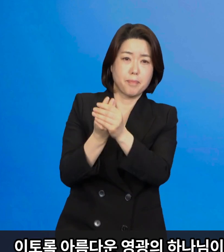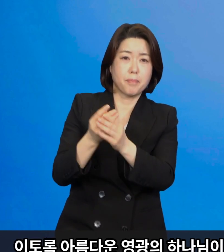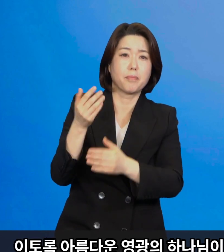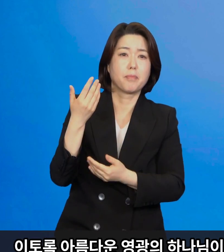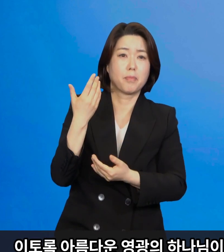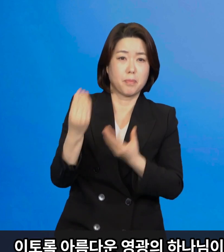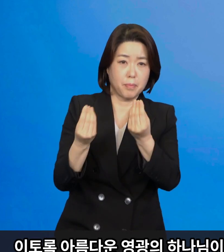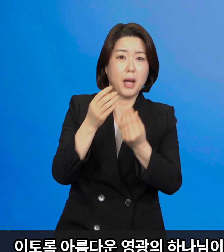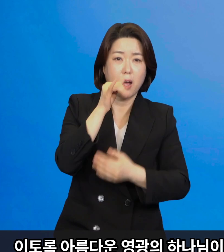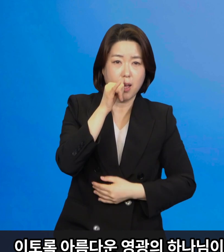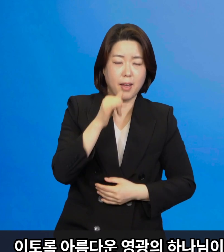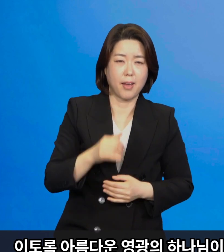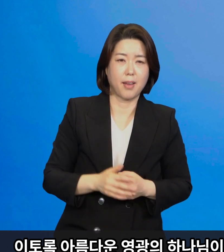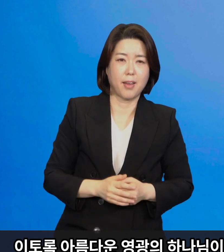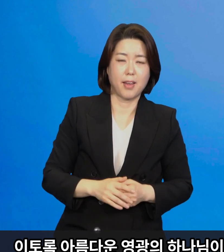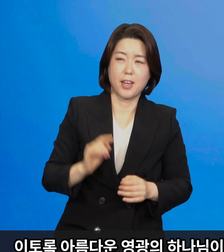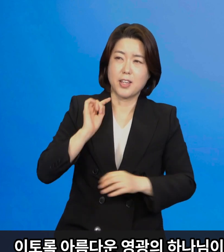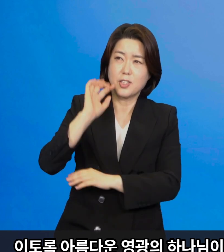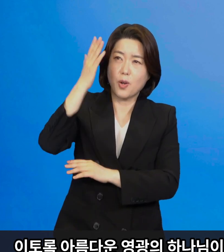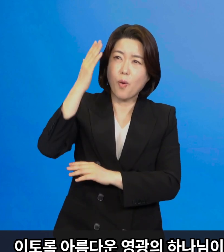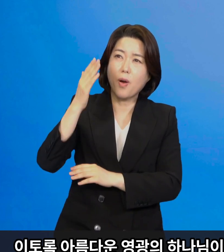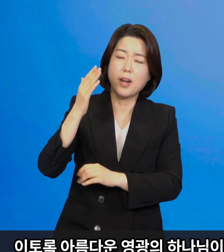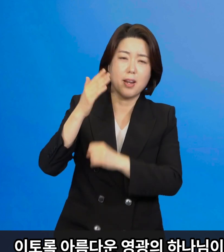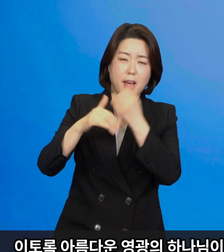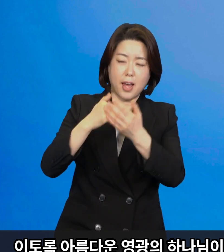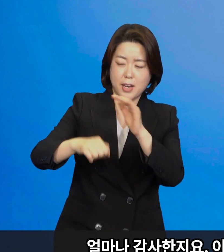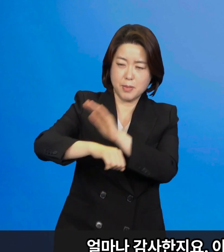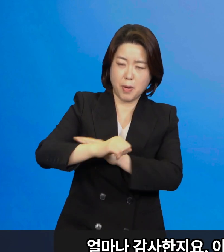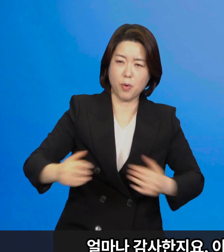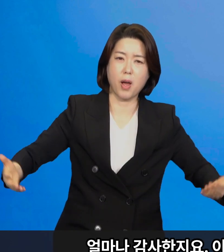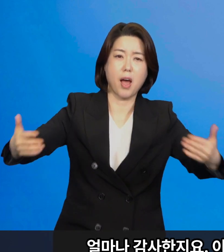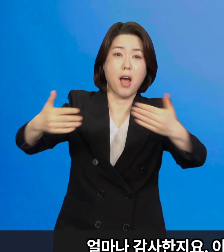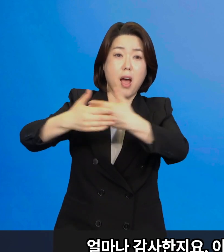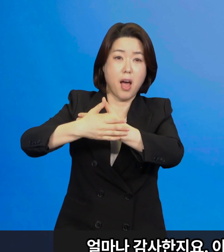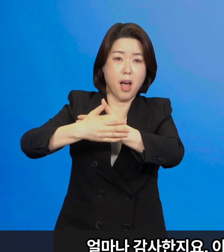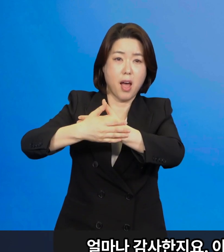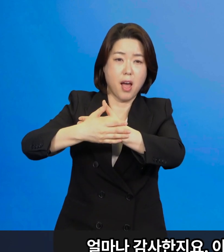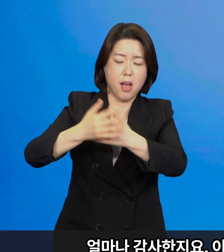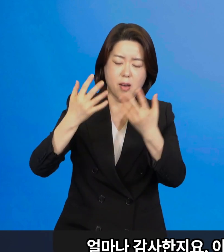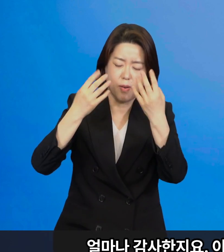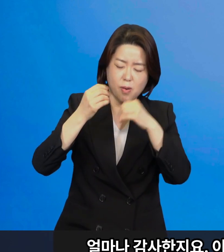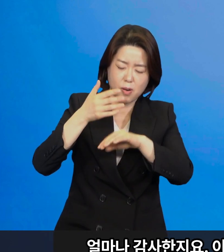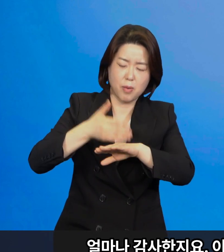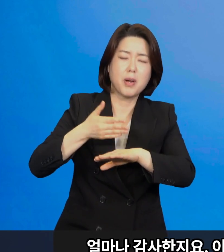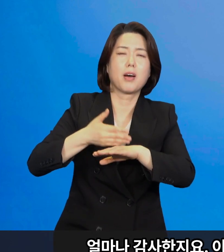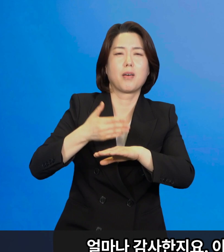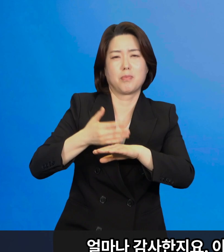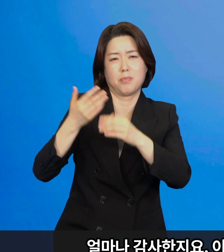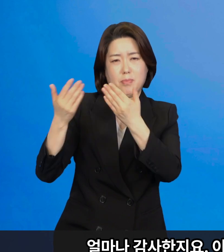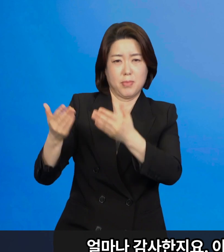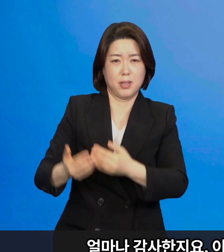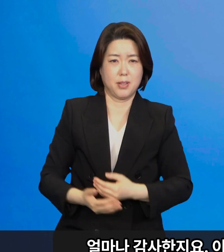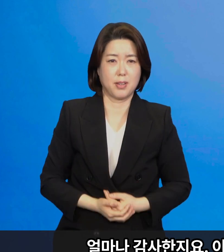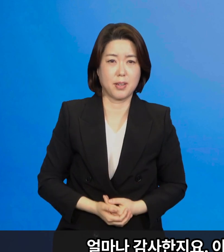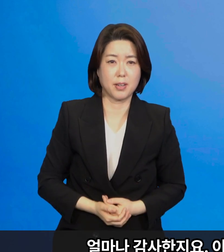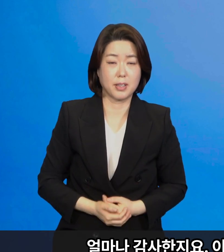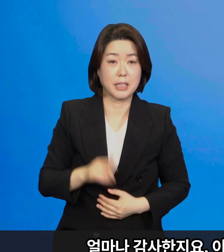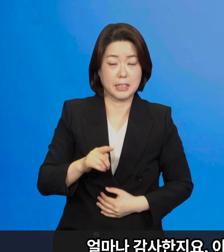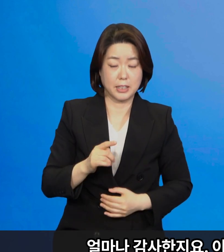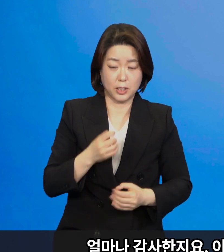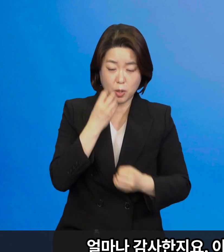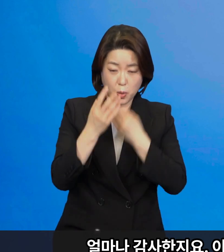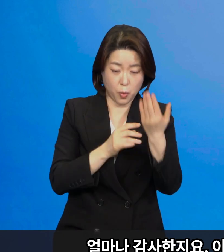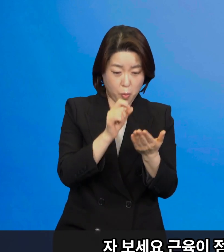영광의 하나님이 영원하신 팔로 나를 안아주셨습니다. 얼마나 감사한지요. 이런 이제